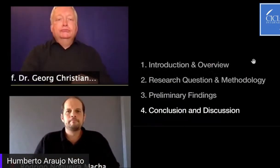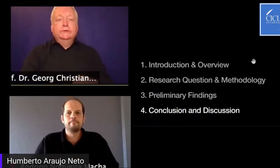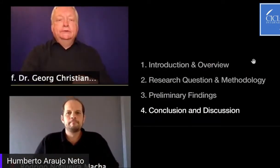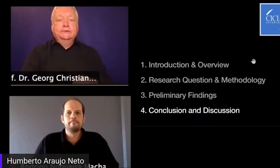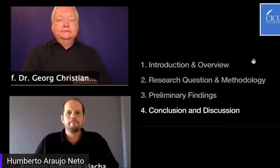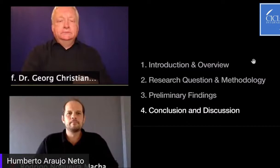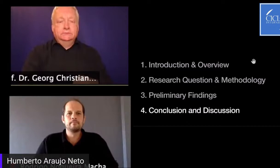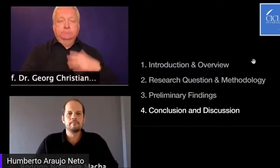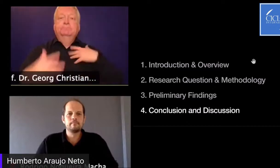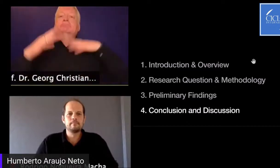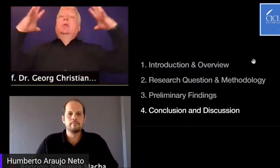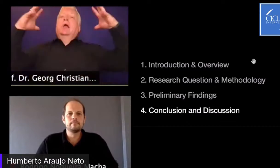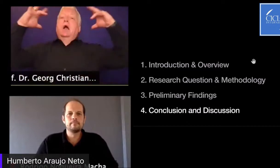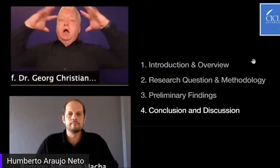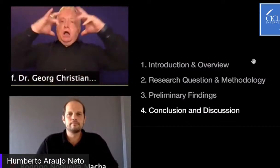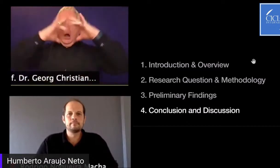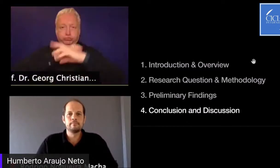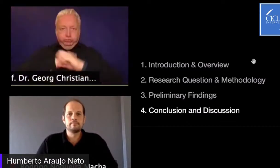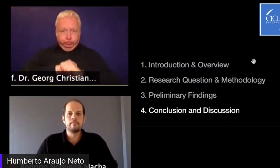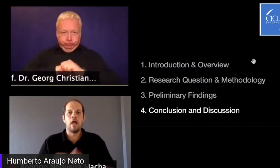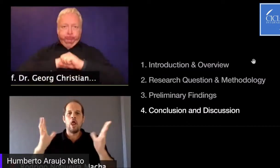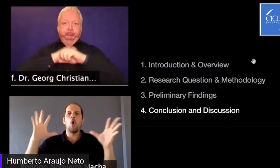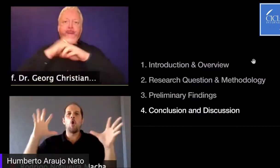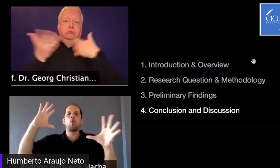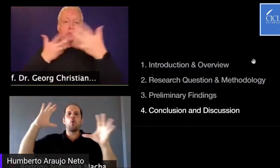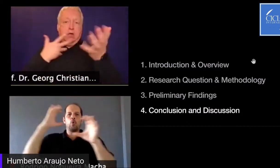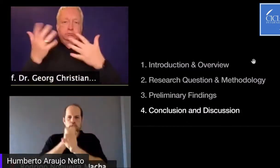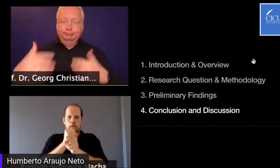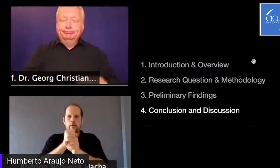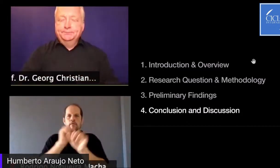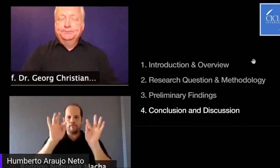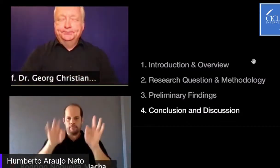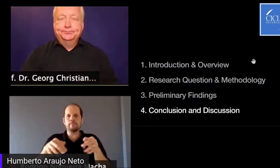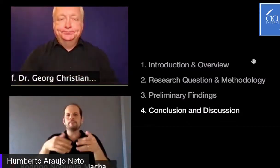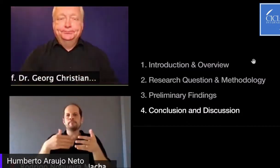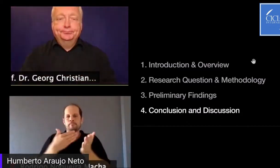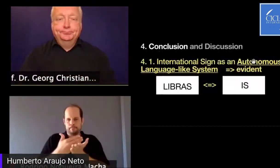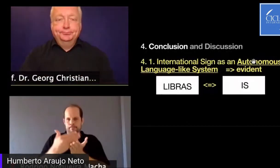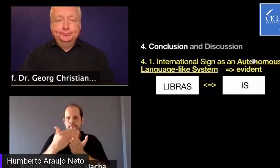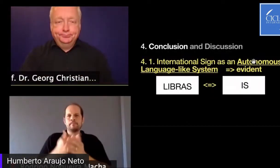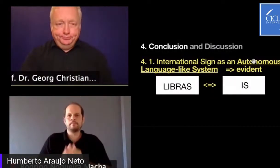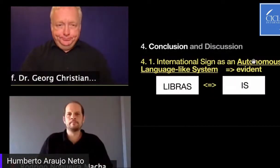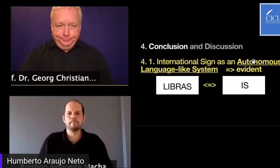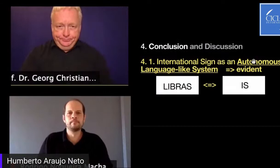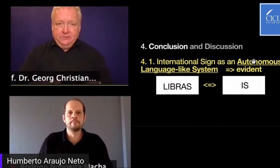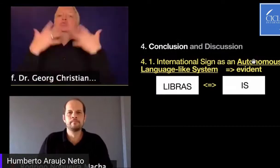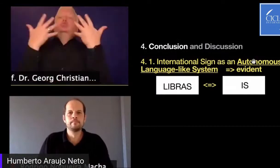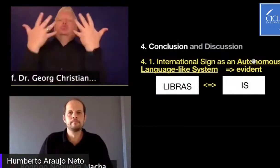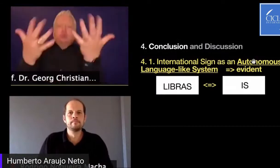observamos essas trocas, esses cruzamentos entre as línguas. E agora, para concluir,